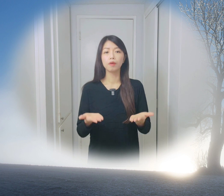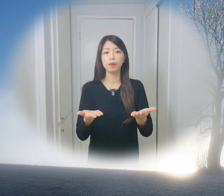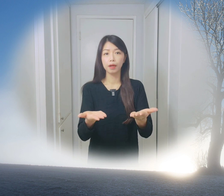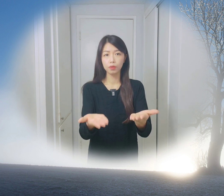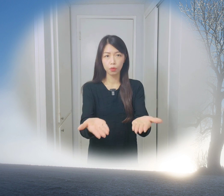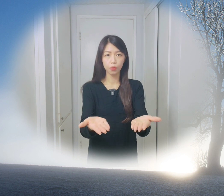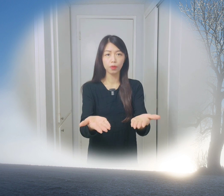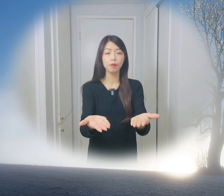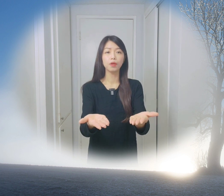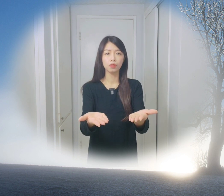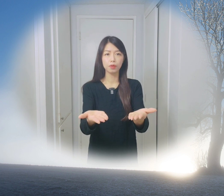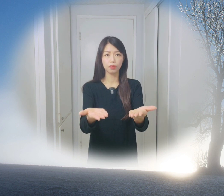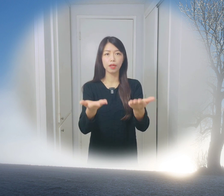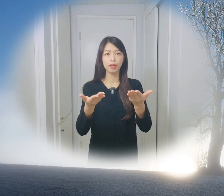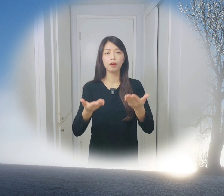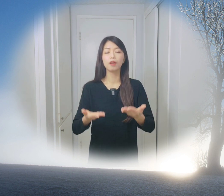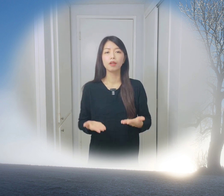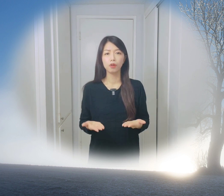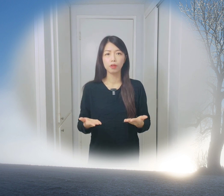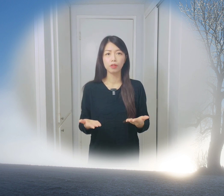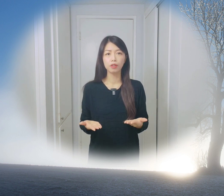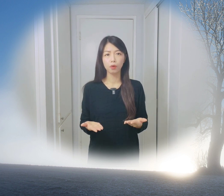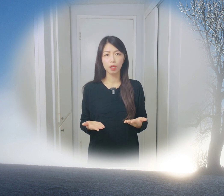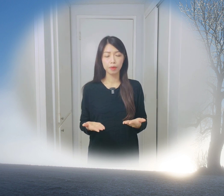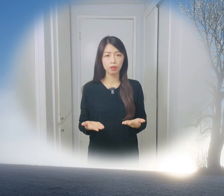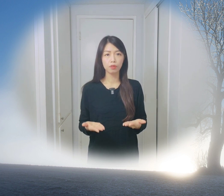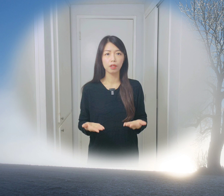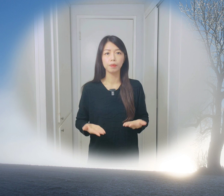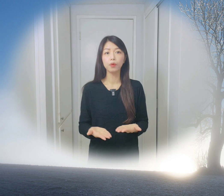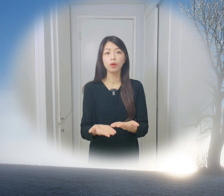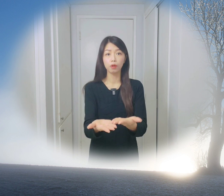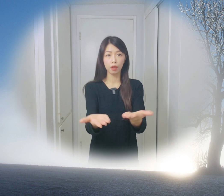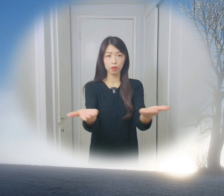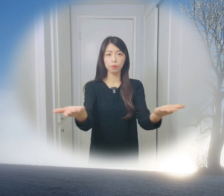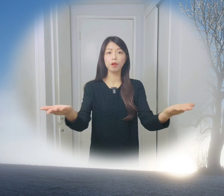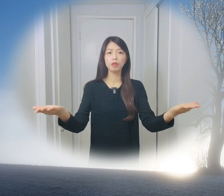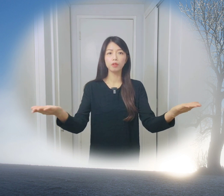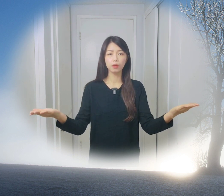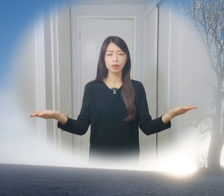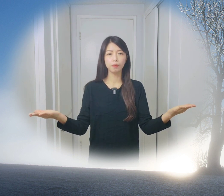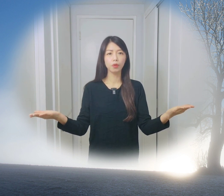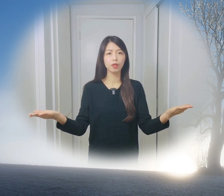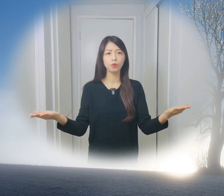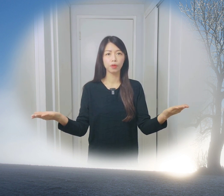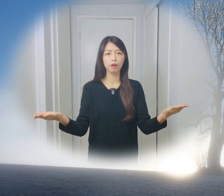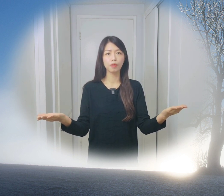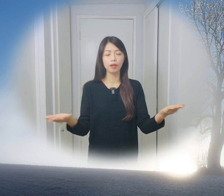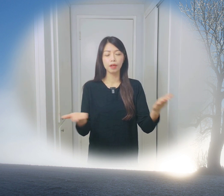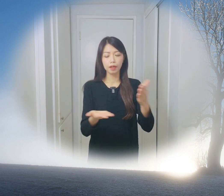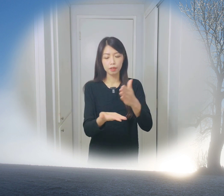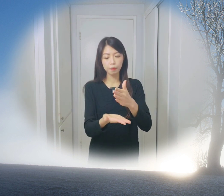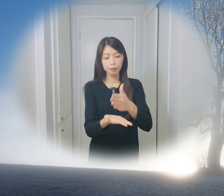상태에서 바깥쪽으로 내밀어 주시면 주다인데요. 여기서는 여러 사람한테 준다는 의미로 이렇게 좀 펼쳐서 표현을